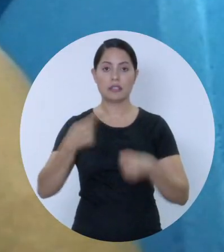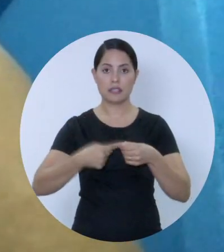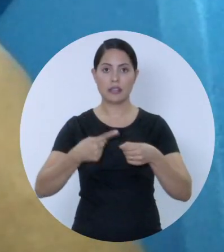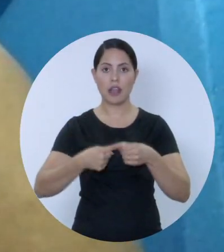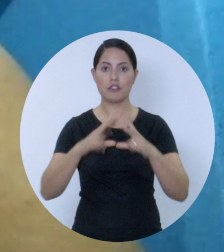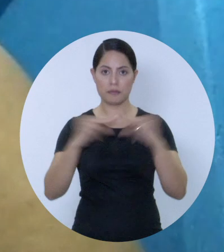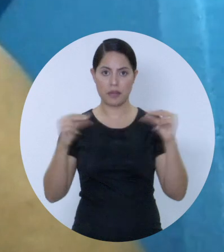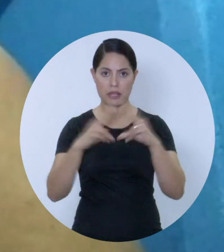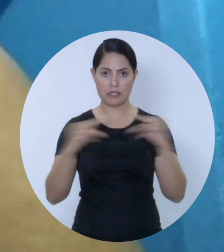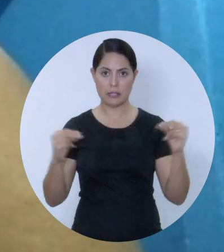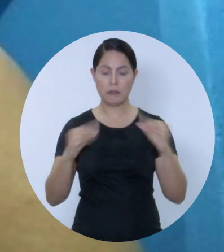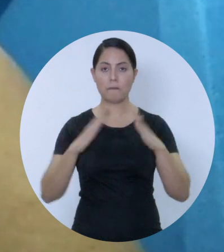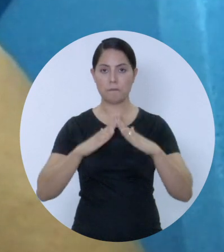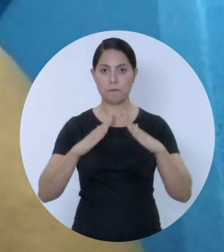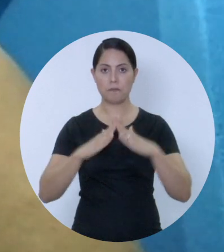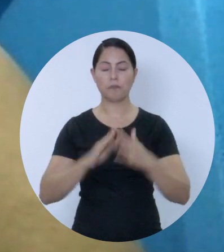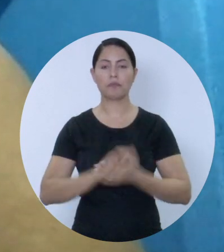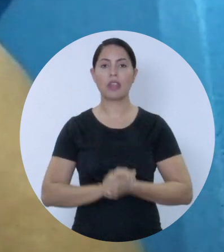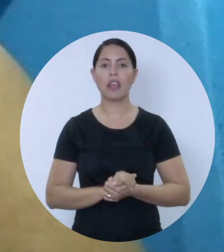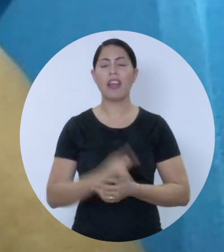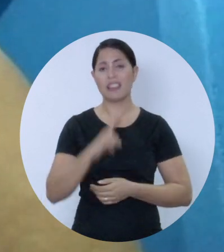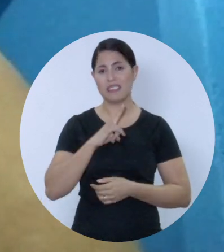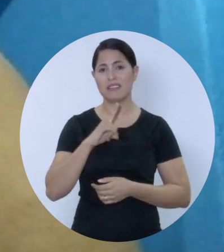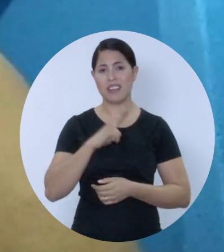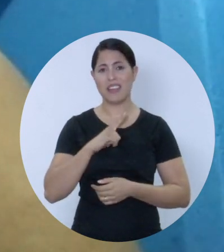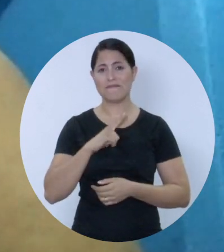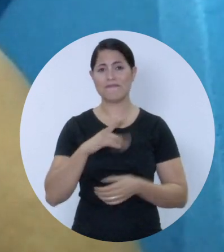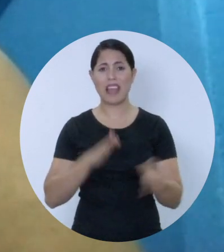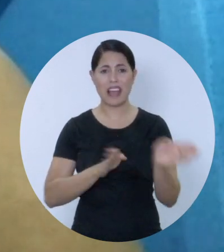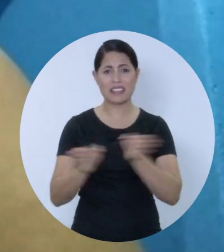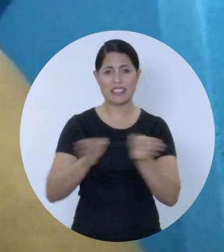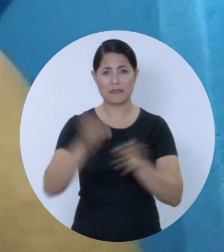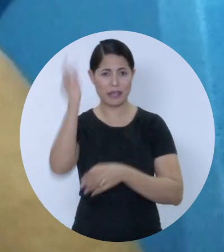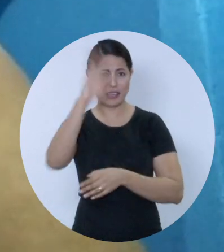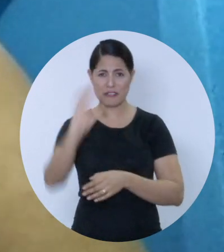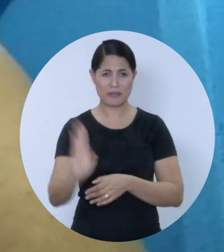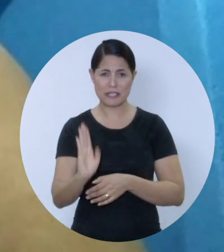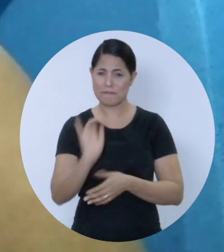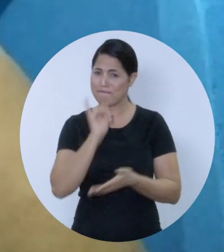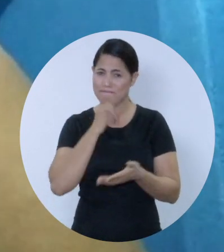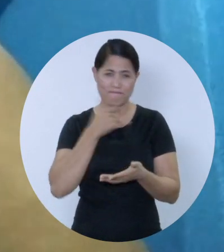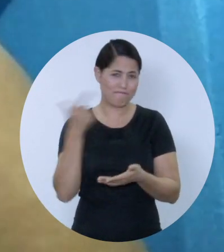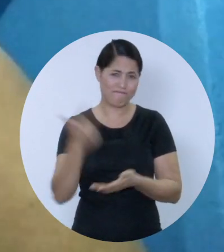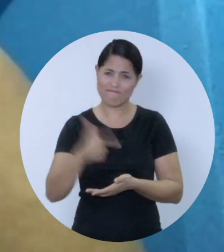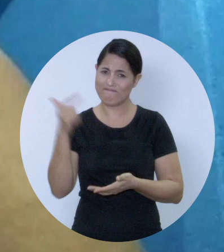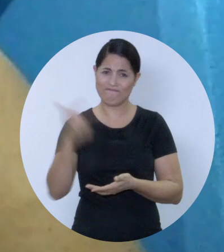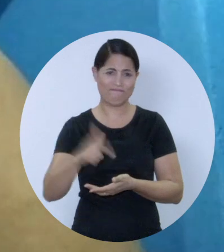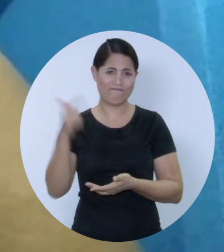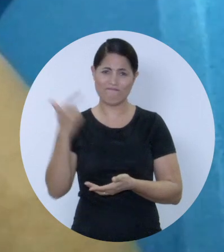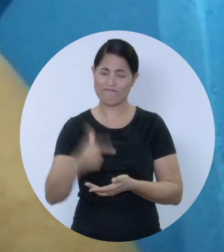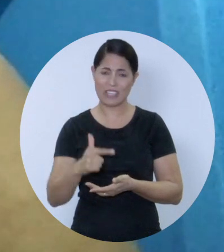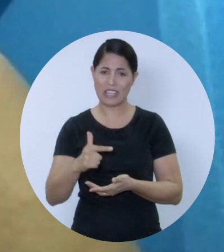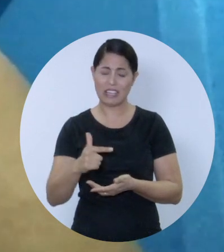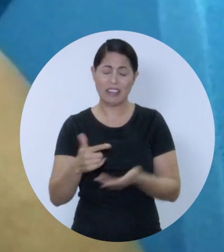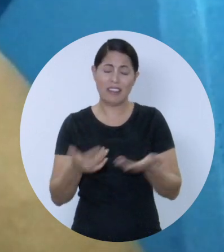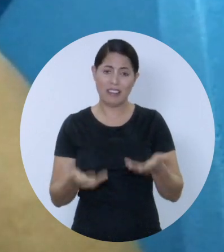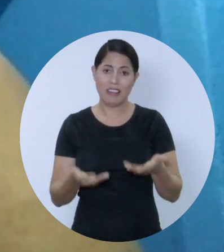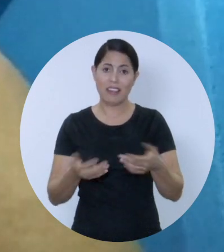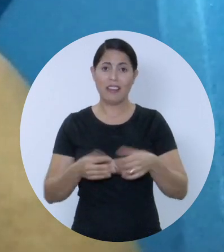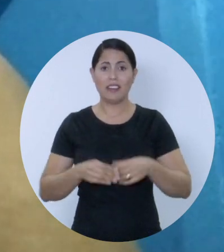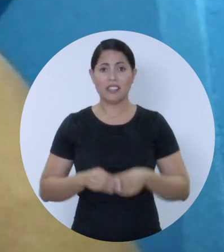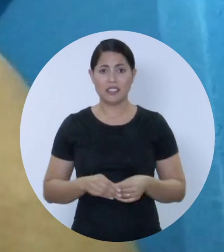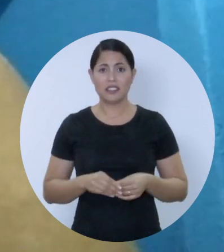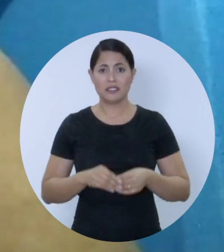Brasília e existe acessibilidade no Brasil? Não existe. Infelizmente